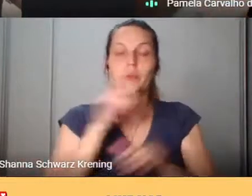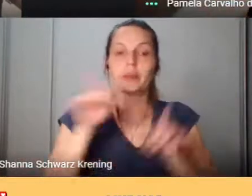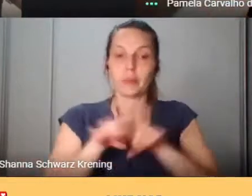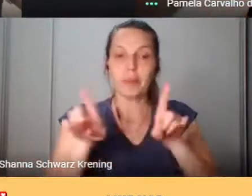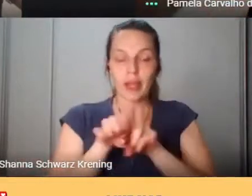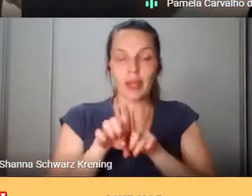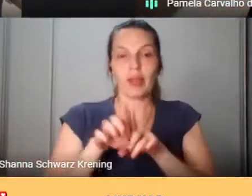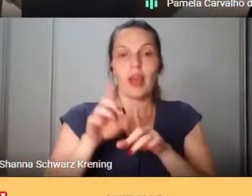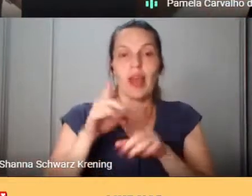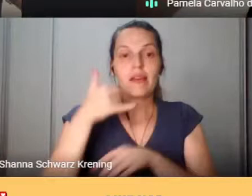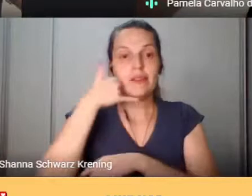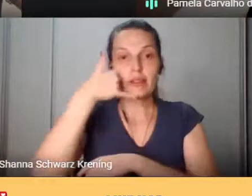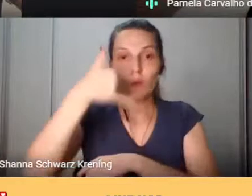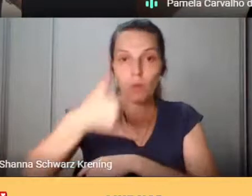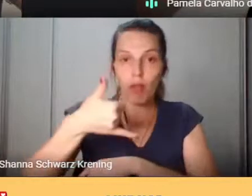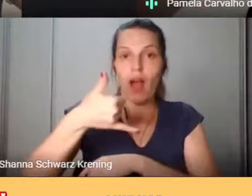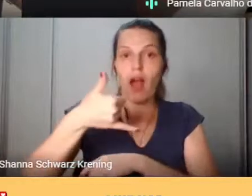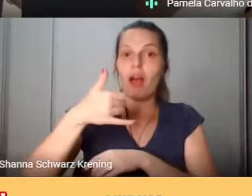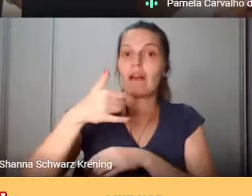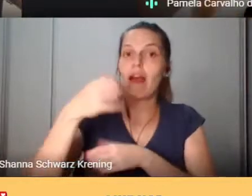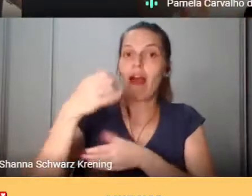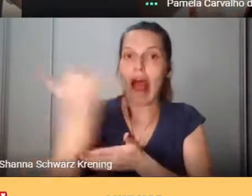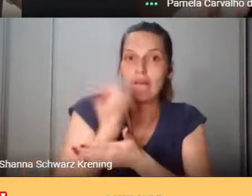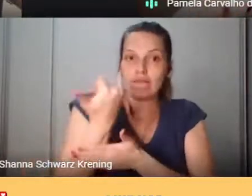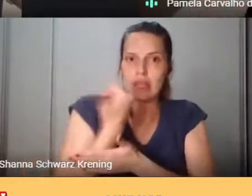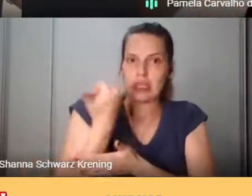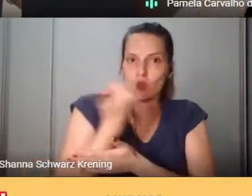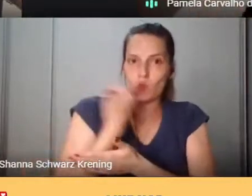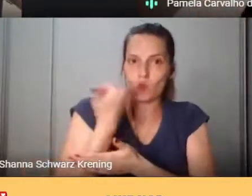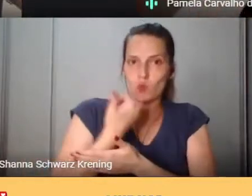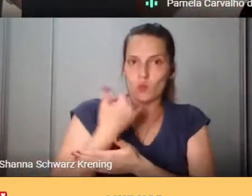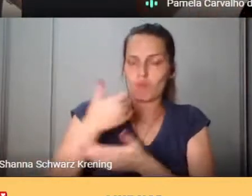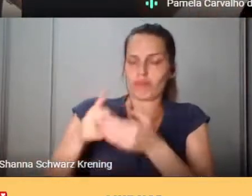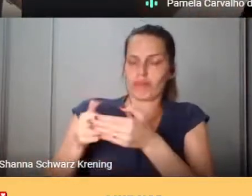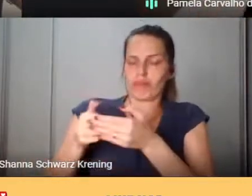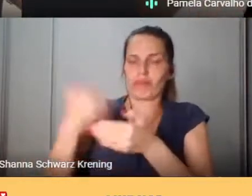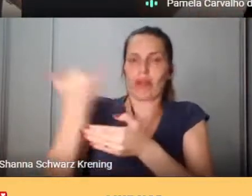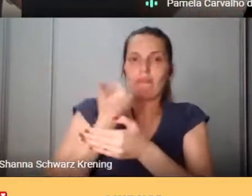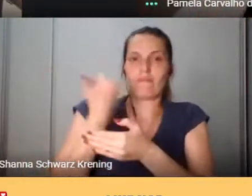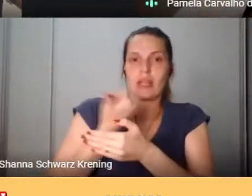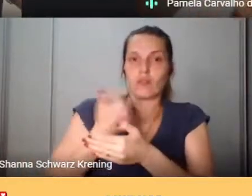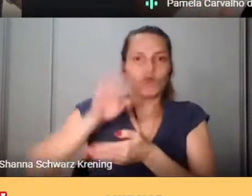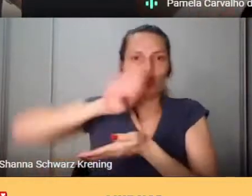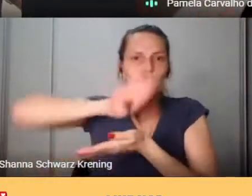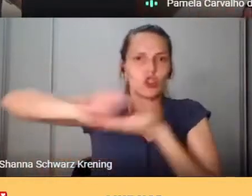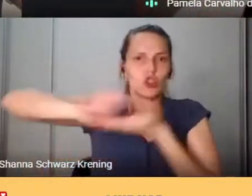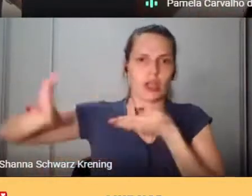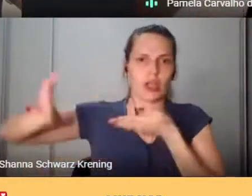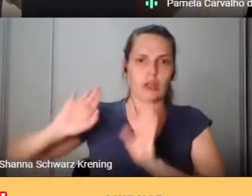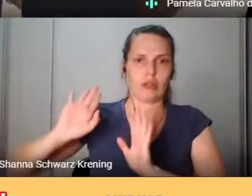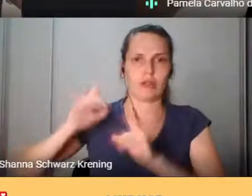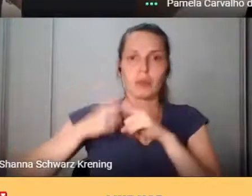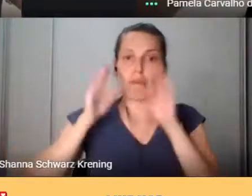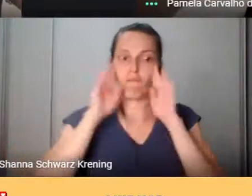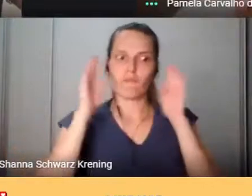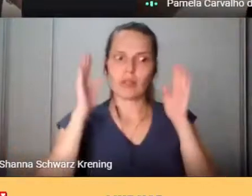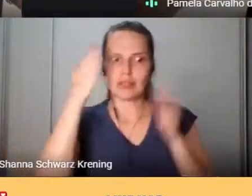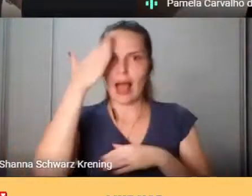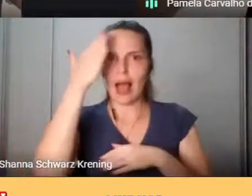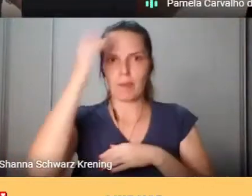horários que tu quer descansar ou que tu sabe que tu tem que focar numa entrega do teu trabalho, que tu tem que